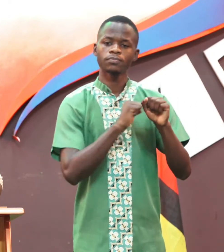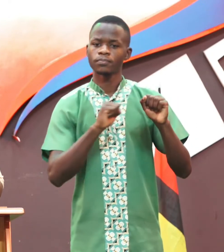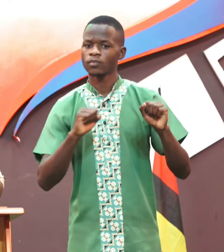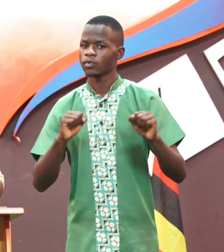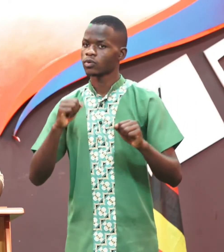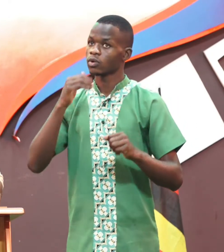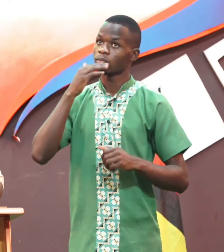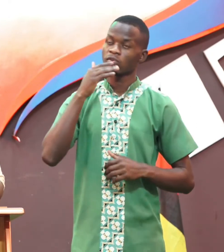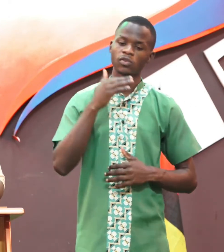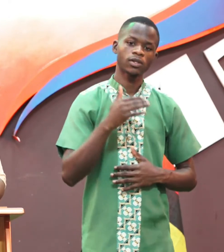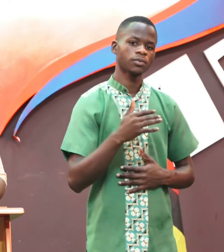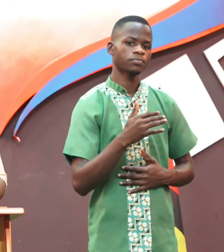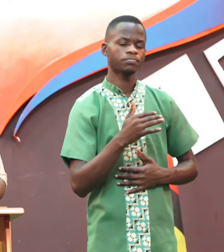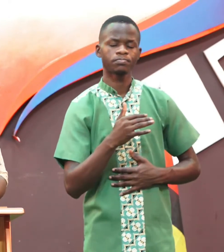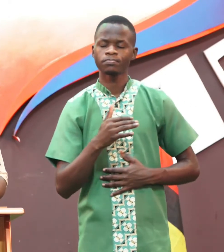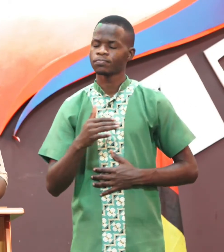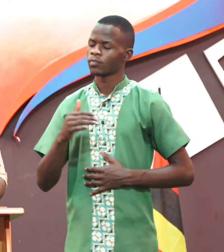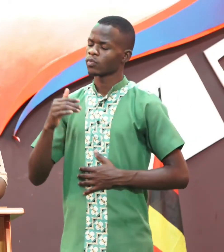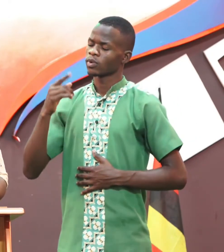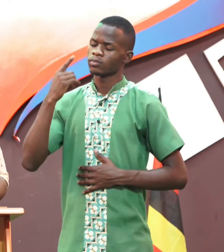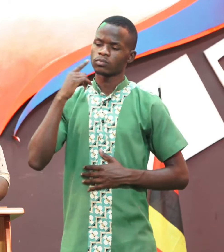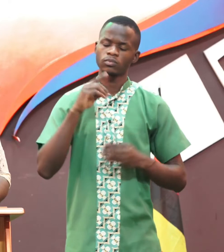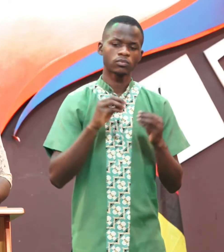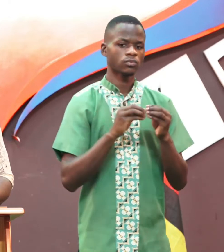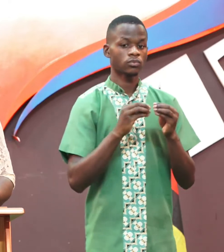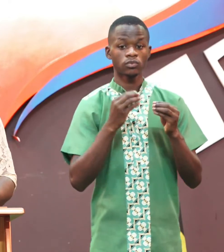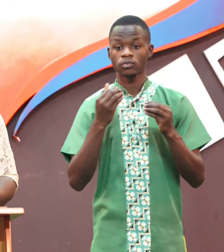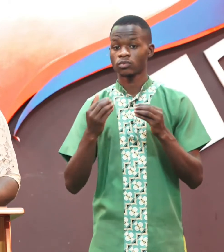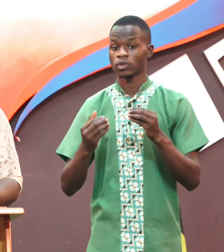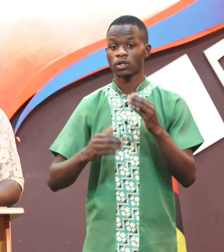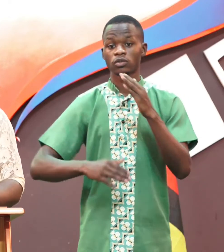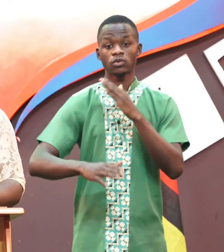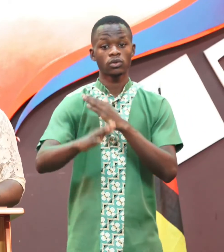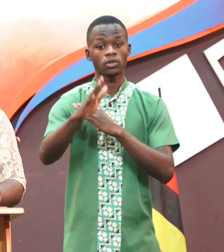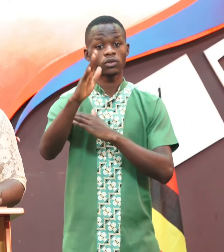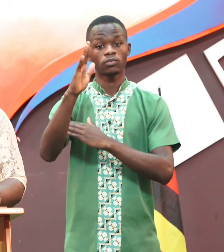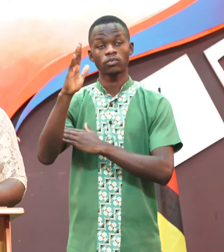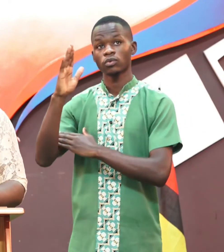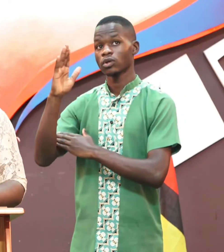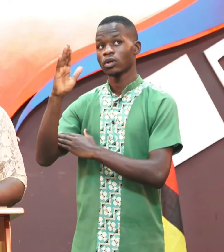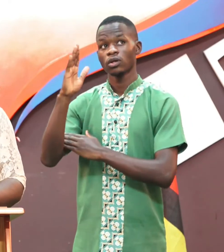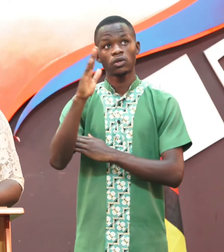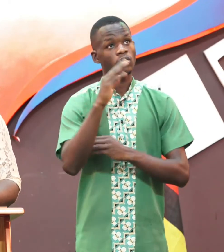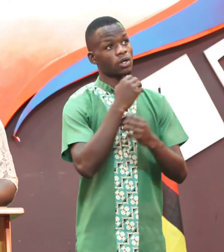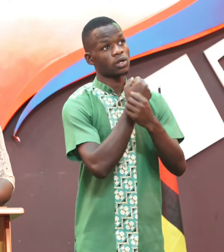Twanunuliwa olwo musayi gw'omwana wa Katonda.